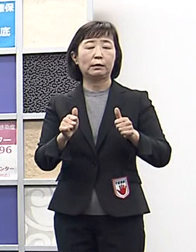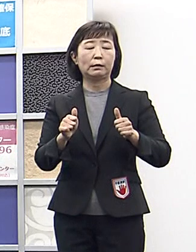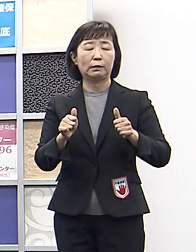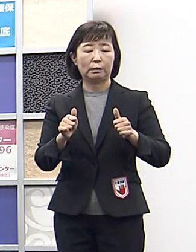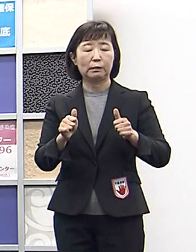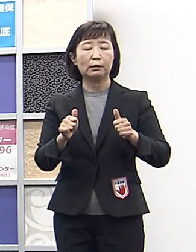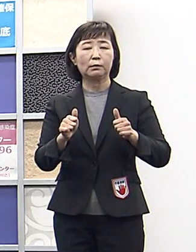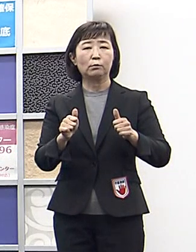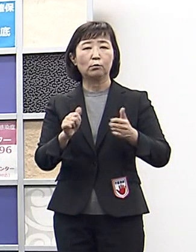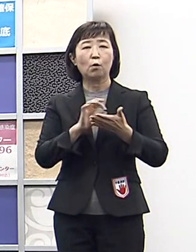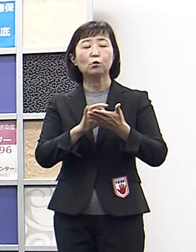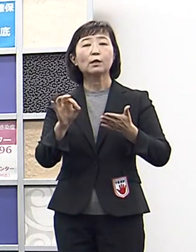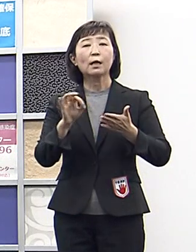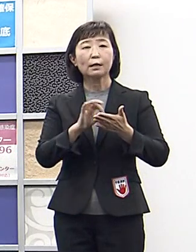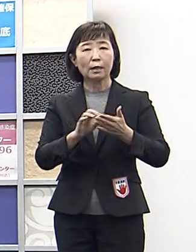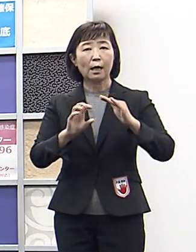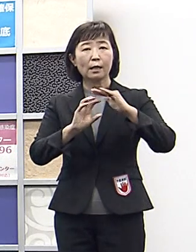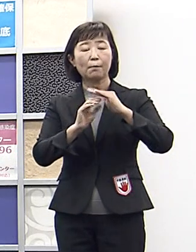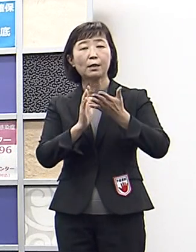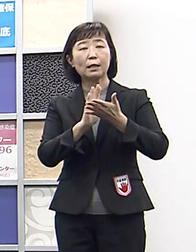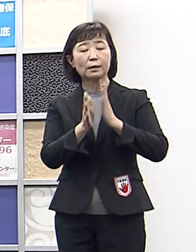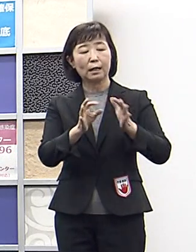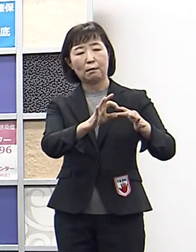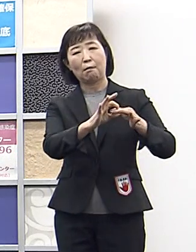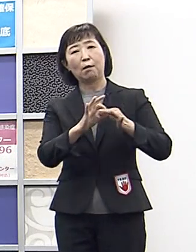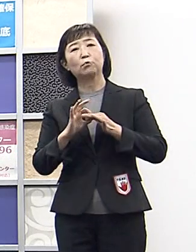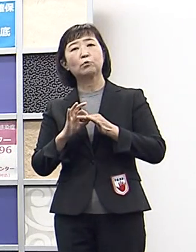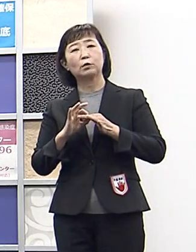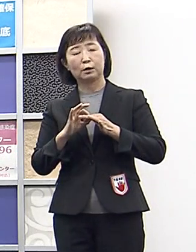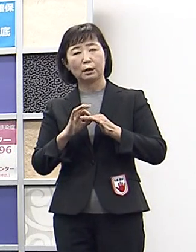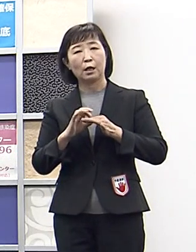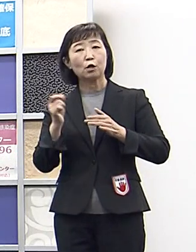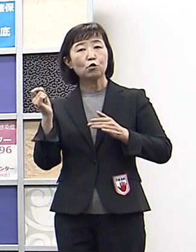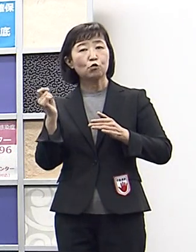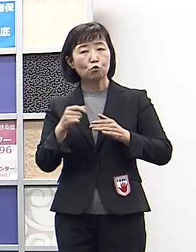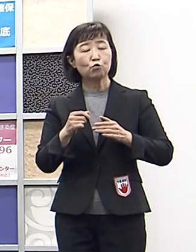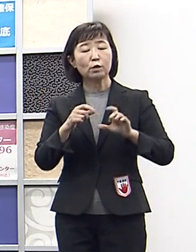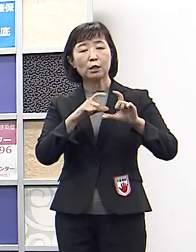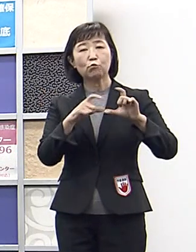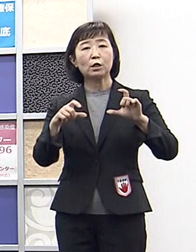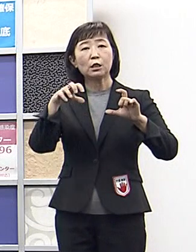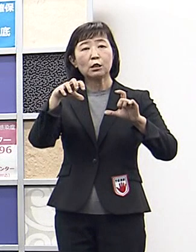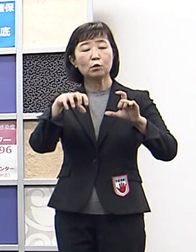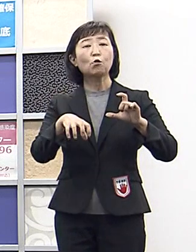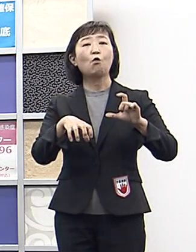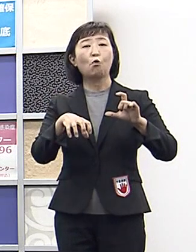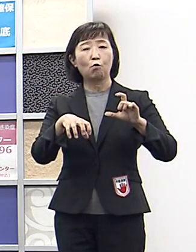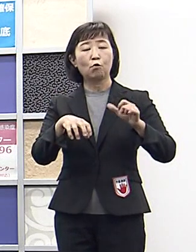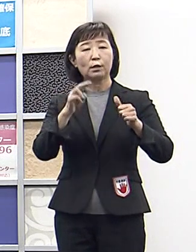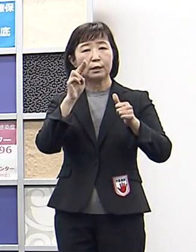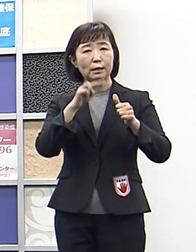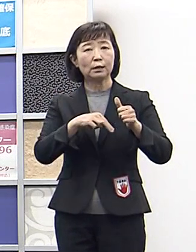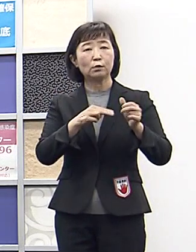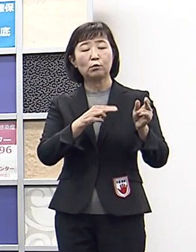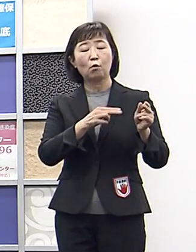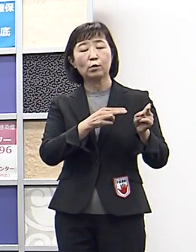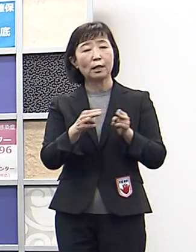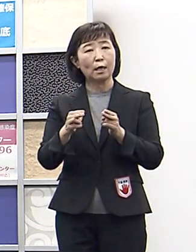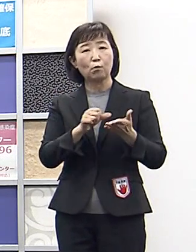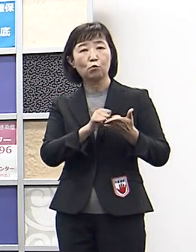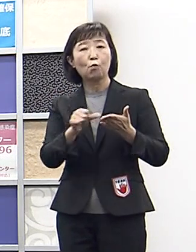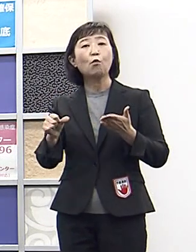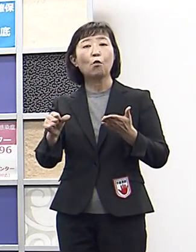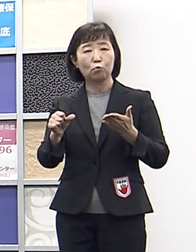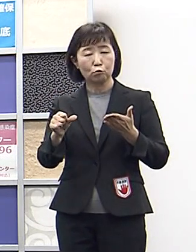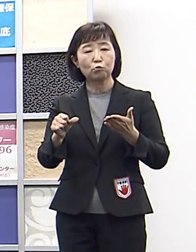登録施設に連絡し速やかに五輪増認証基準レベルの質の高い感染対策をとって